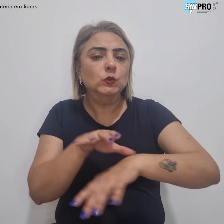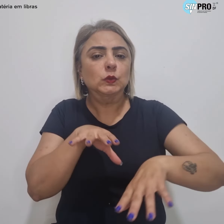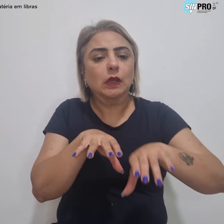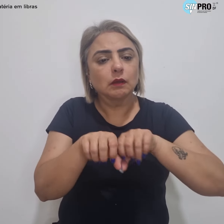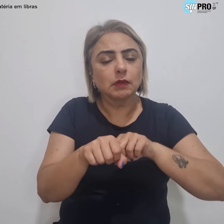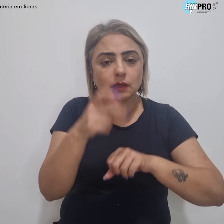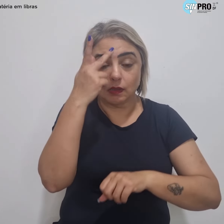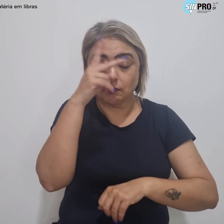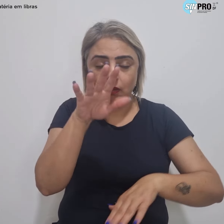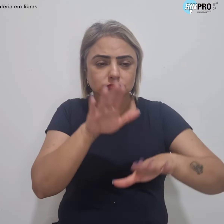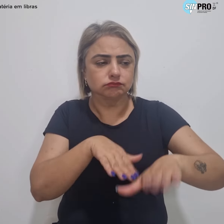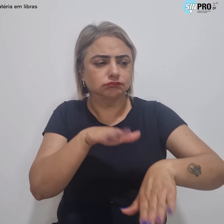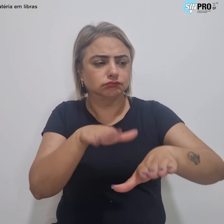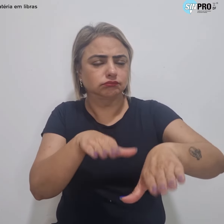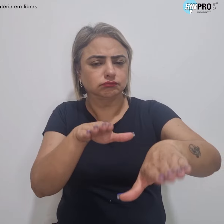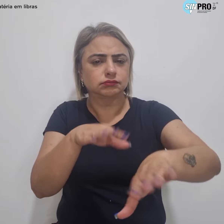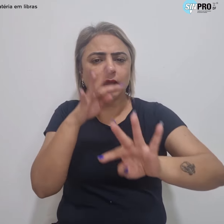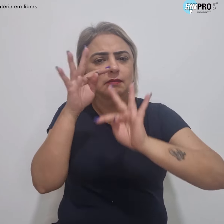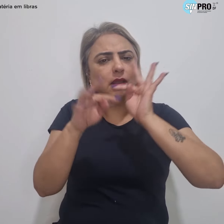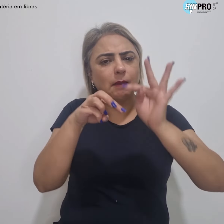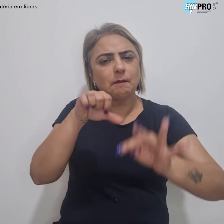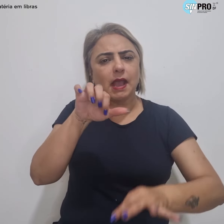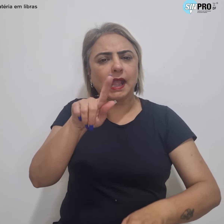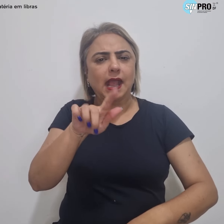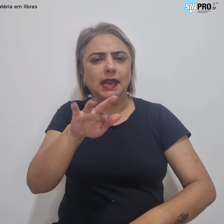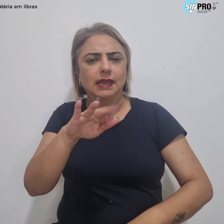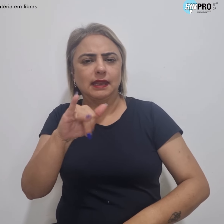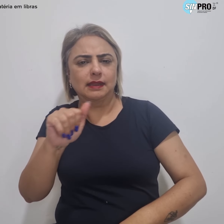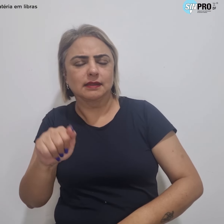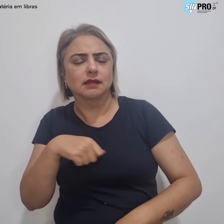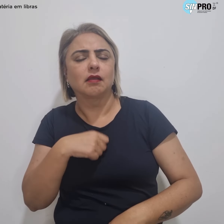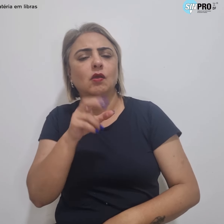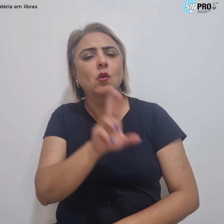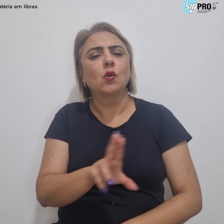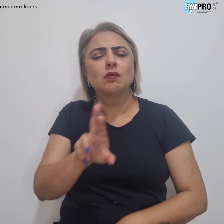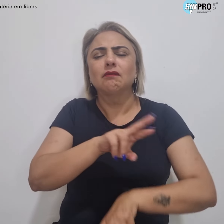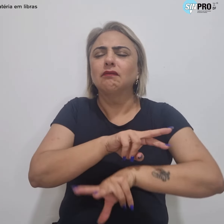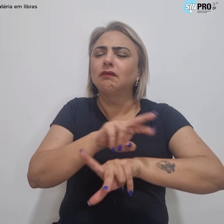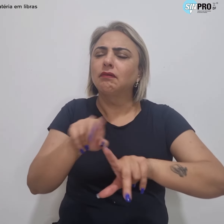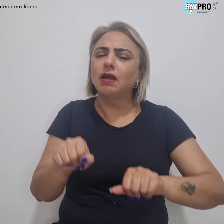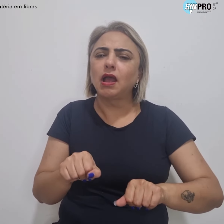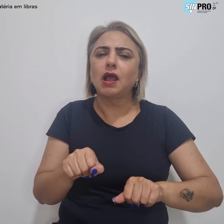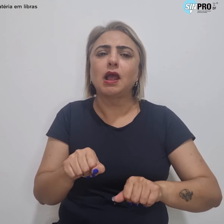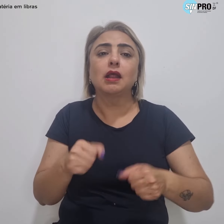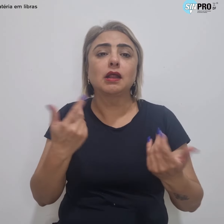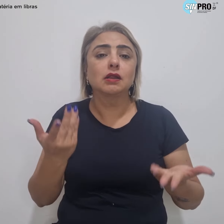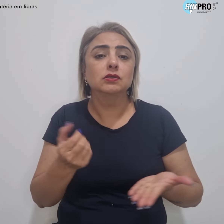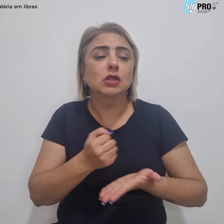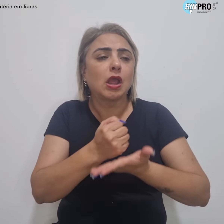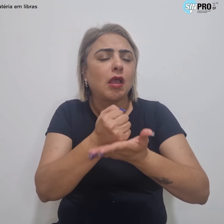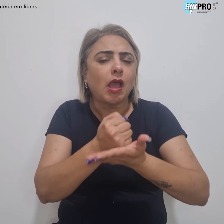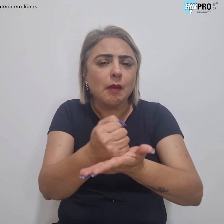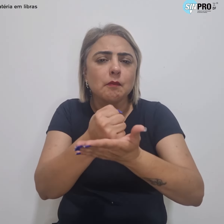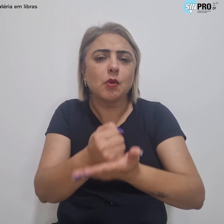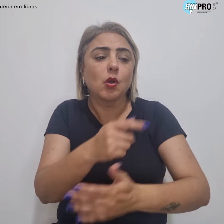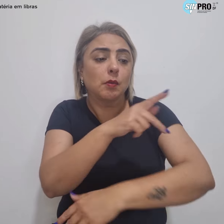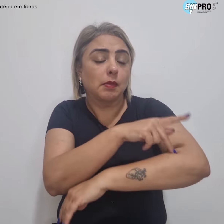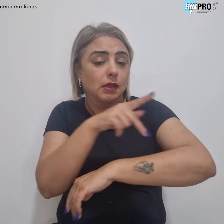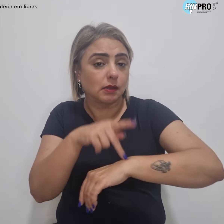para a Marcha das Margaridas, foram utilizados diversos recursos pedagógicos para inserir